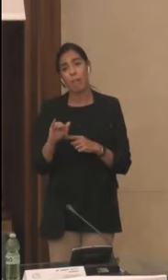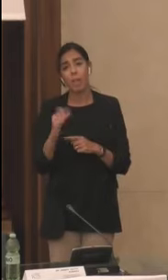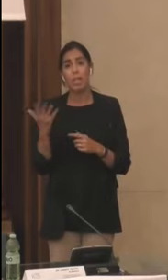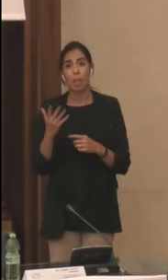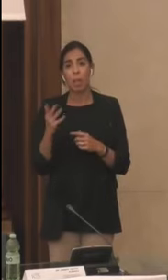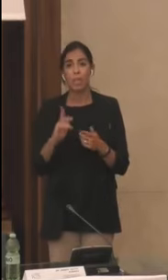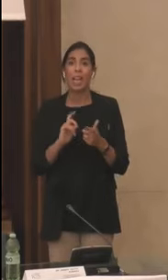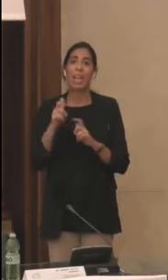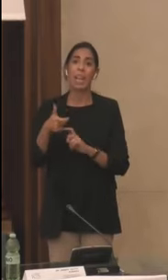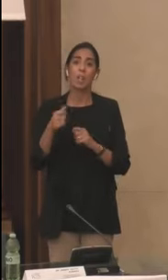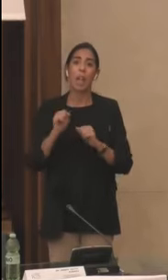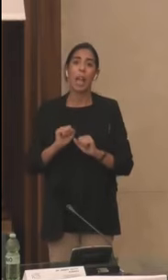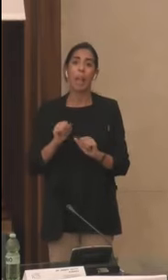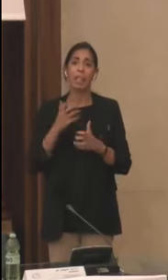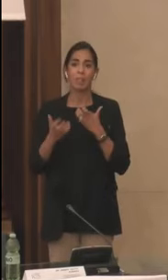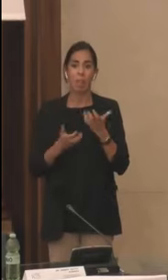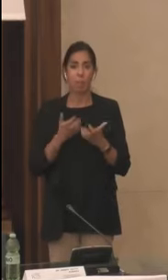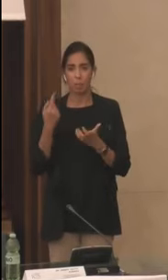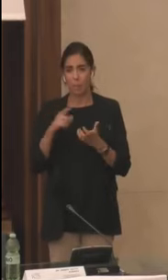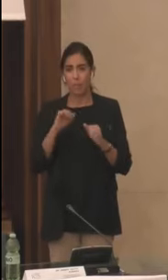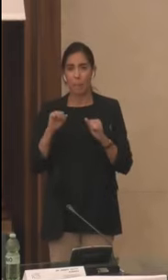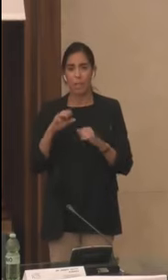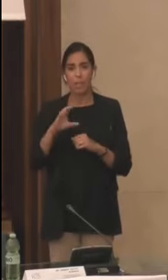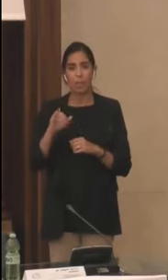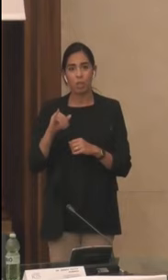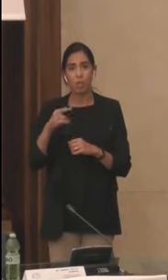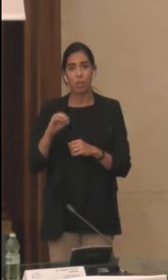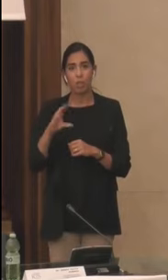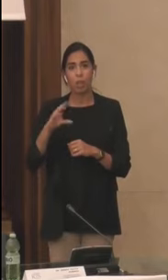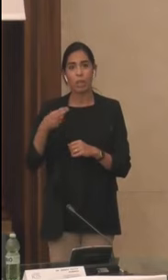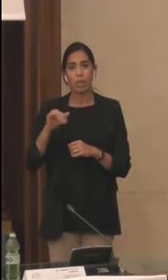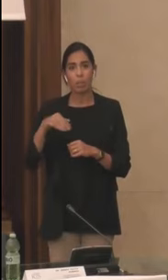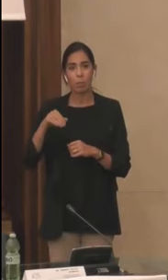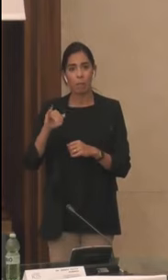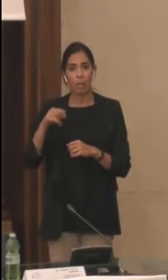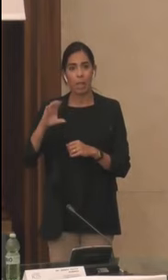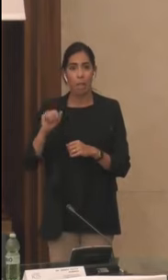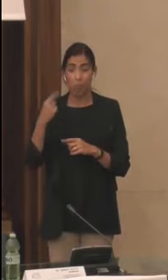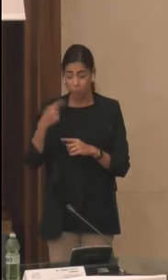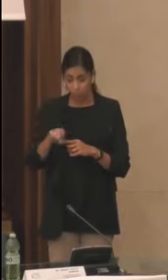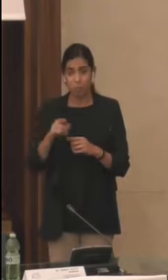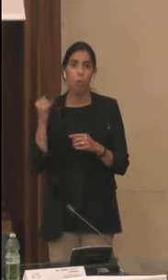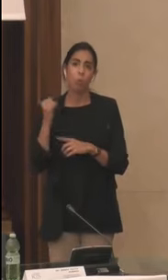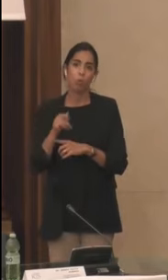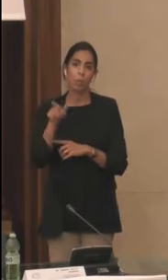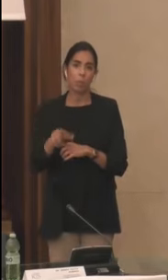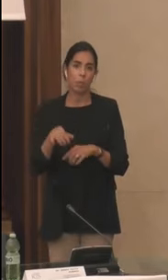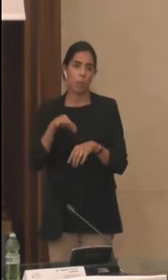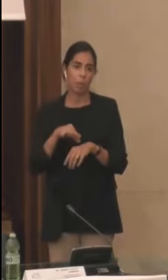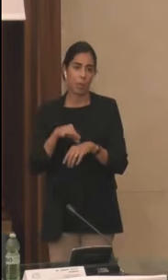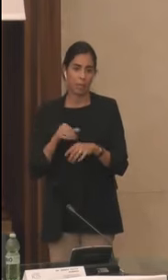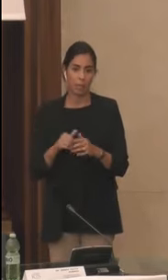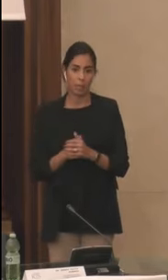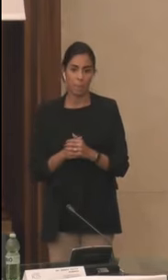saben que mata después al paciente. Y el estado de hipercoagulabilidad.